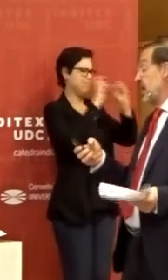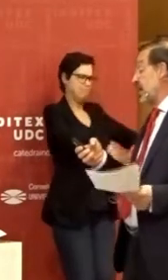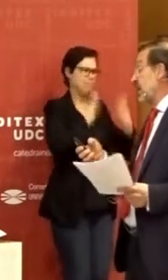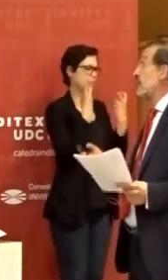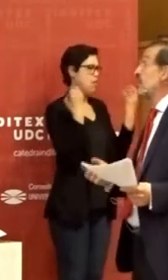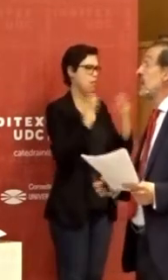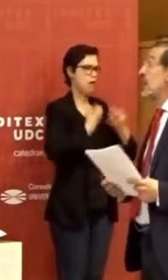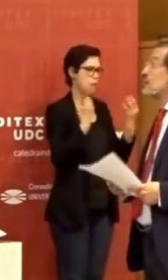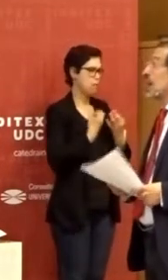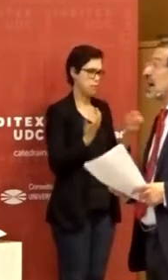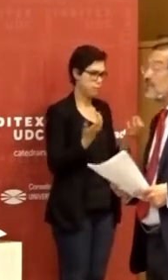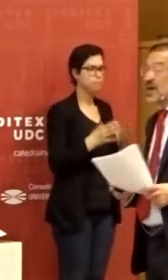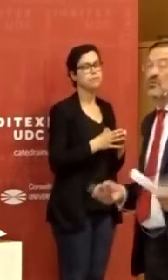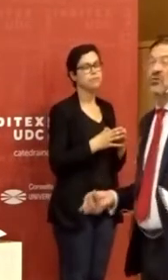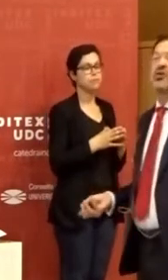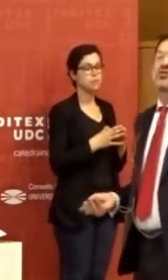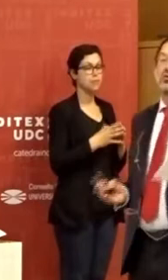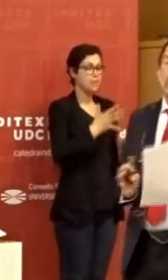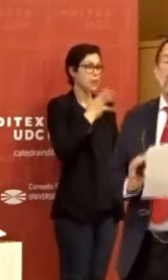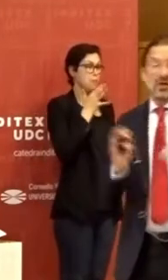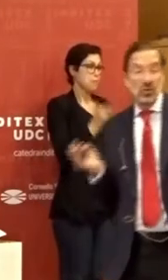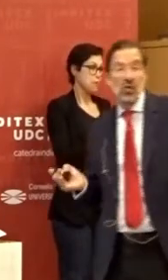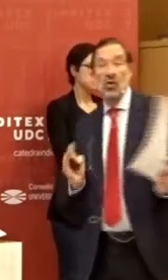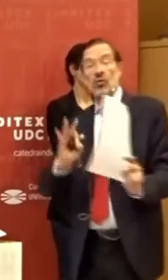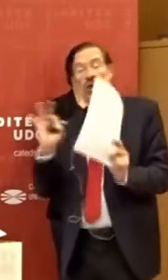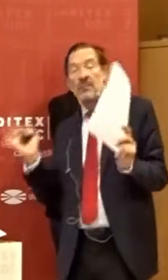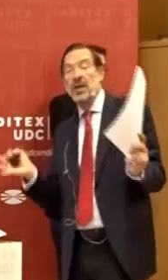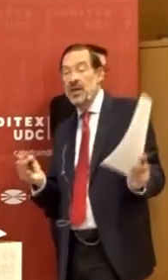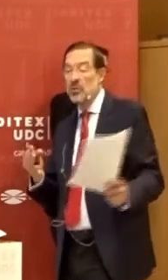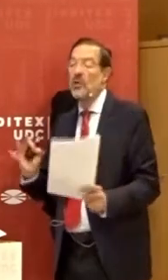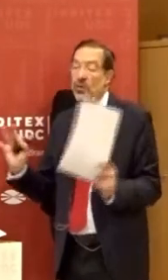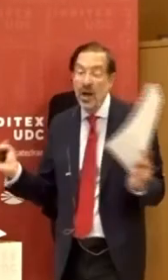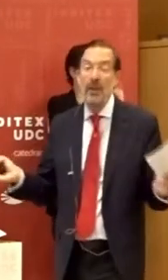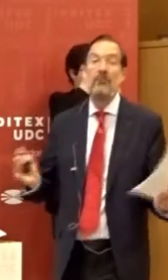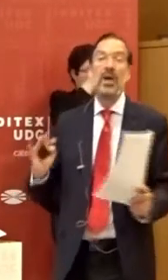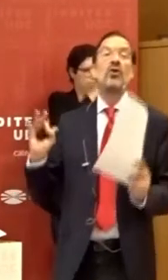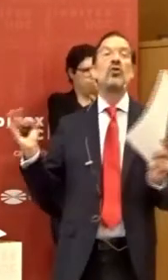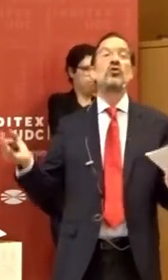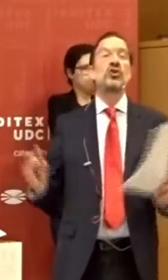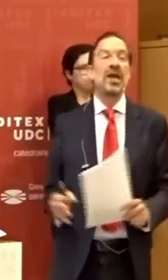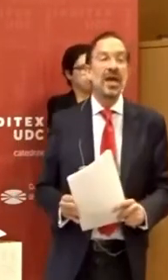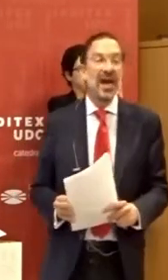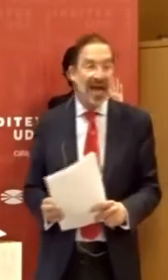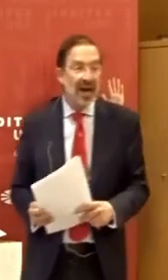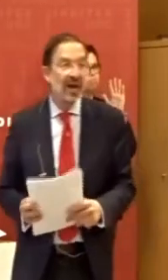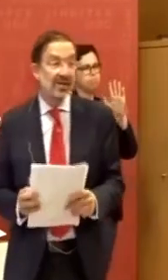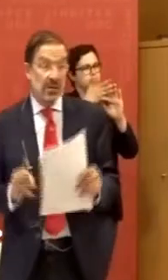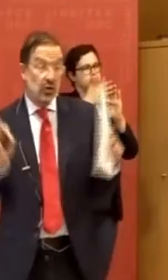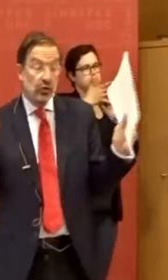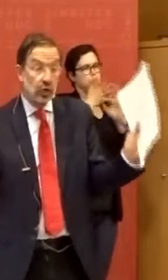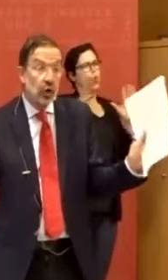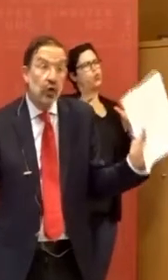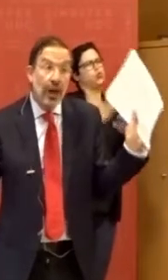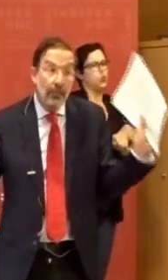que tendríamos que cambiar, yo esto lo voy a plantear de una forma menos clara, es